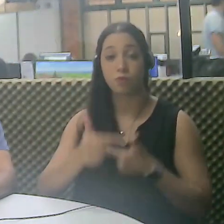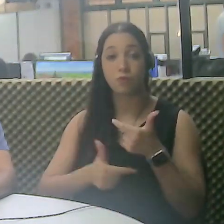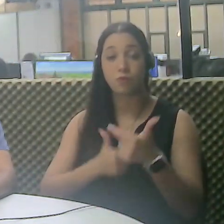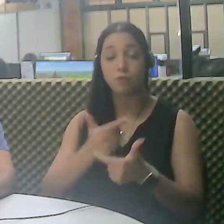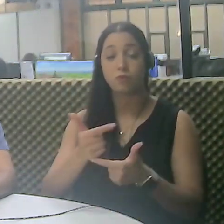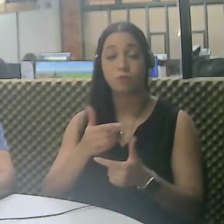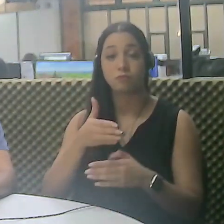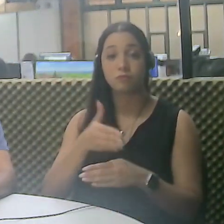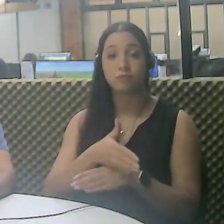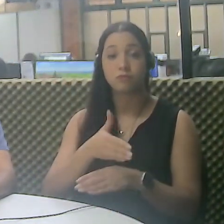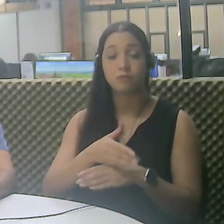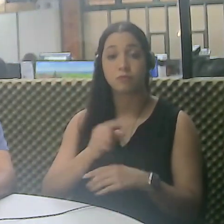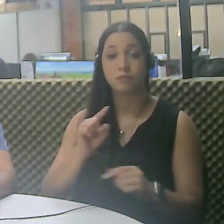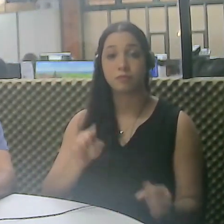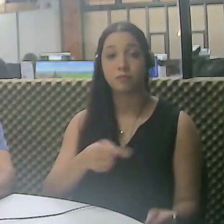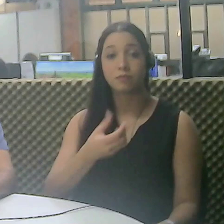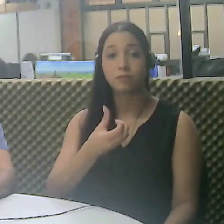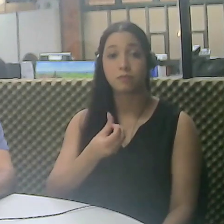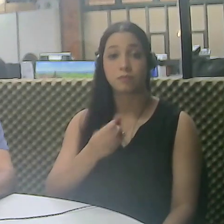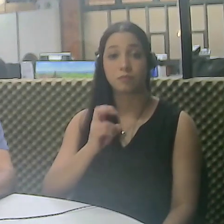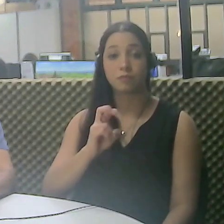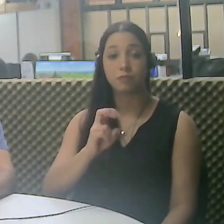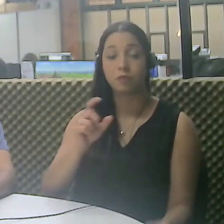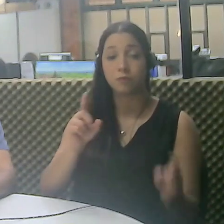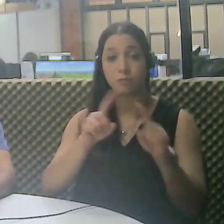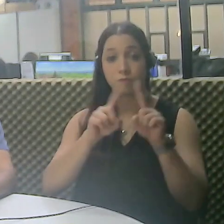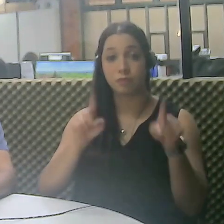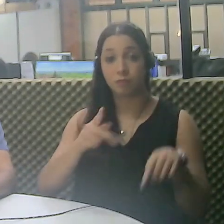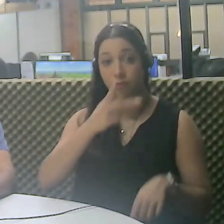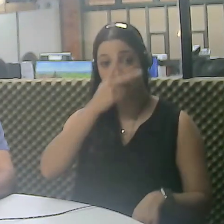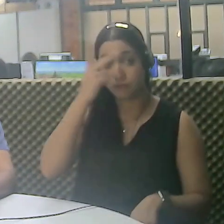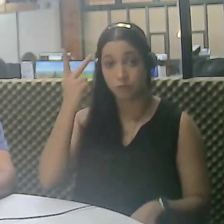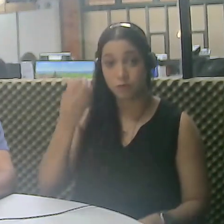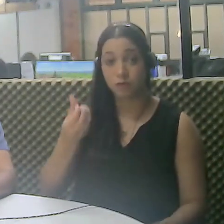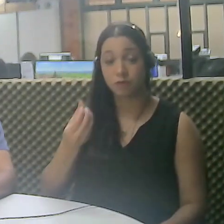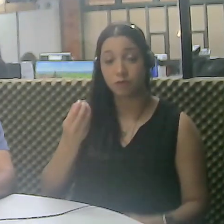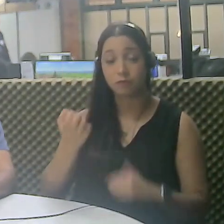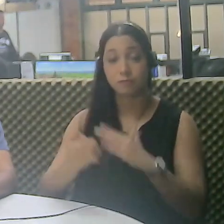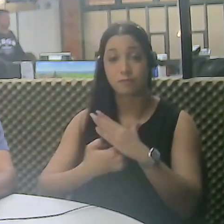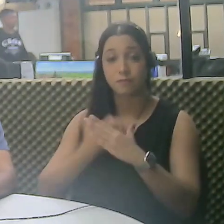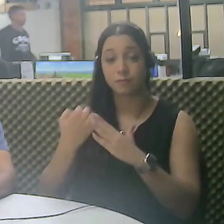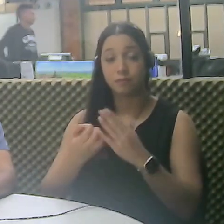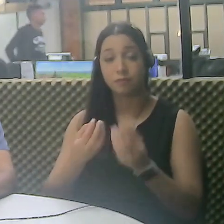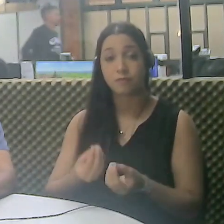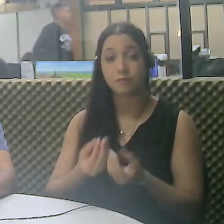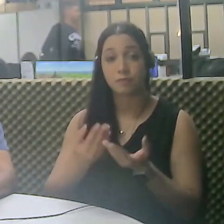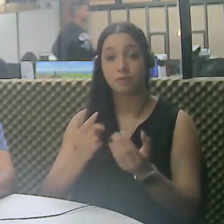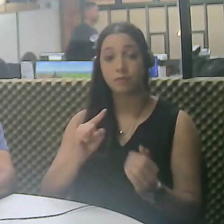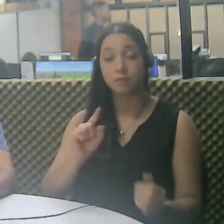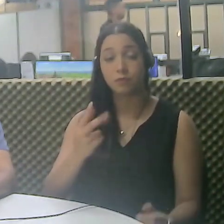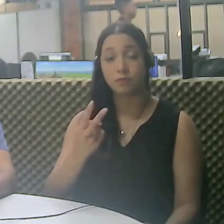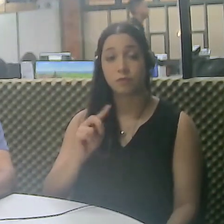com a participação de 1.065 trabalhadores e 60 empresas, oferecendo